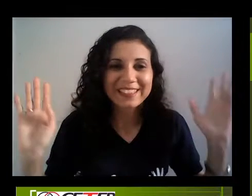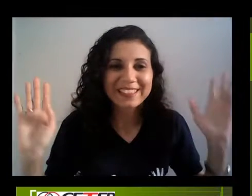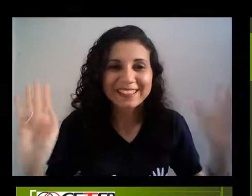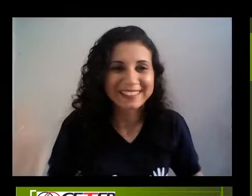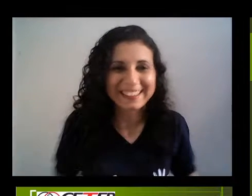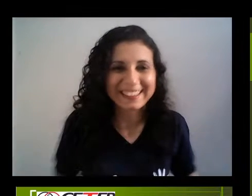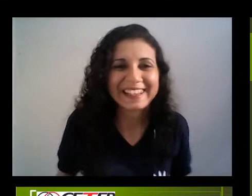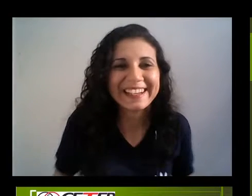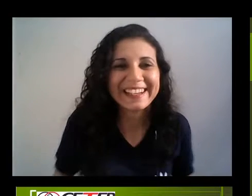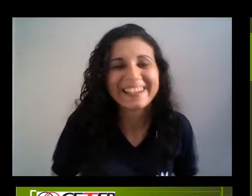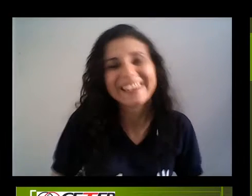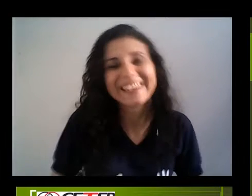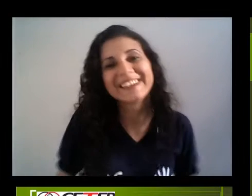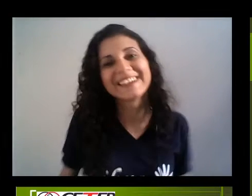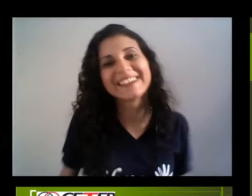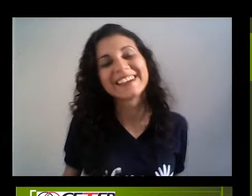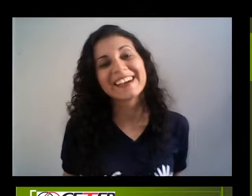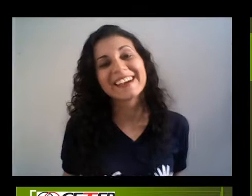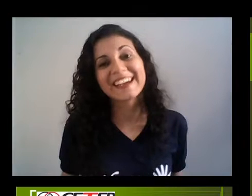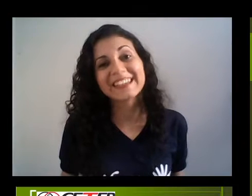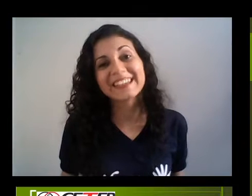com criança.